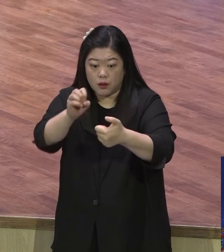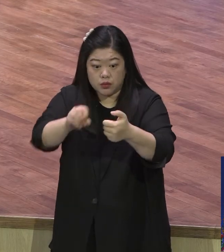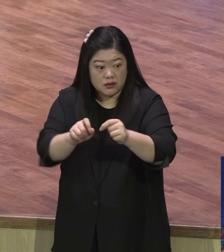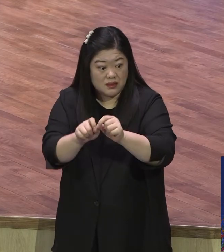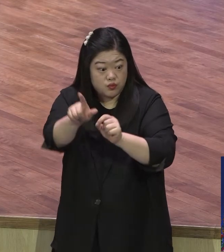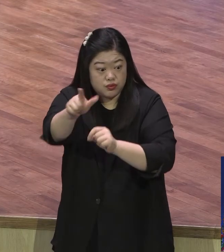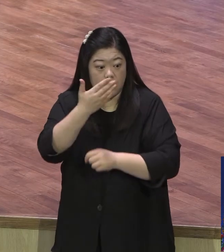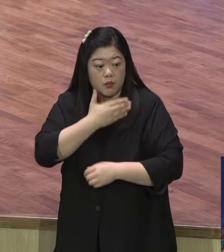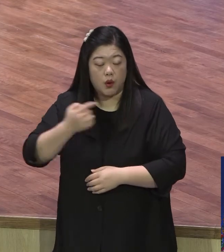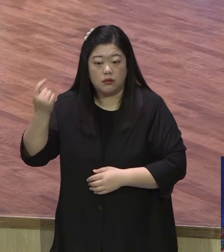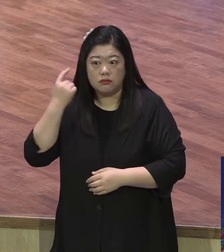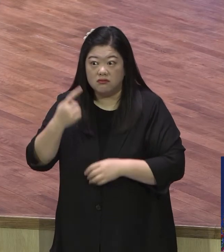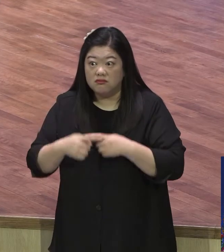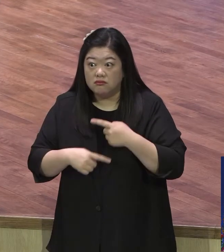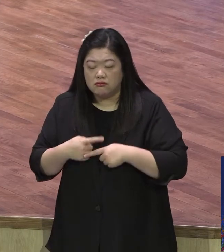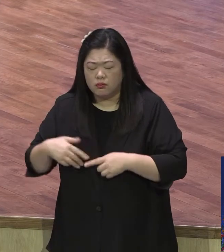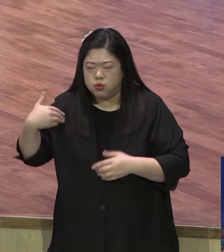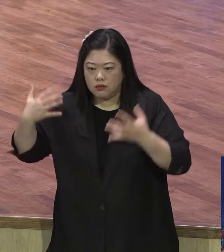지구촌에